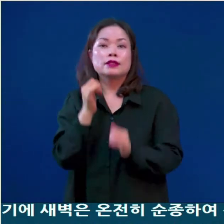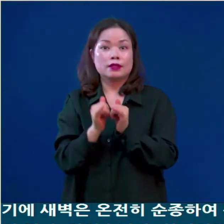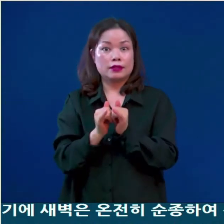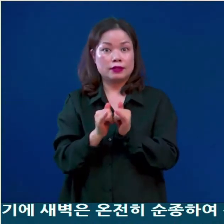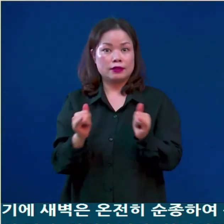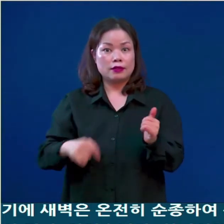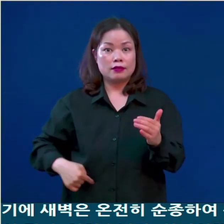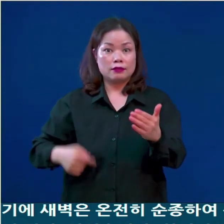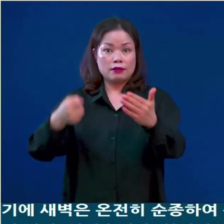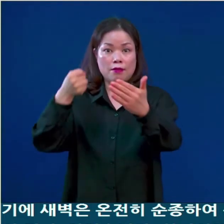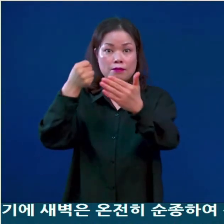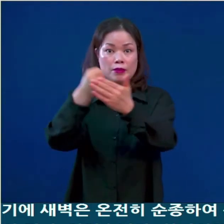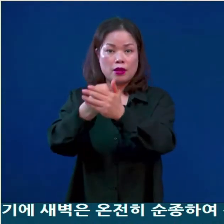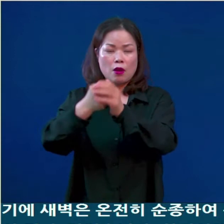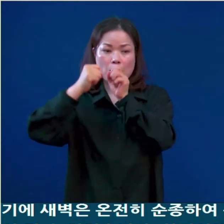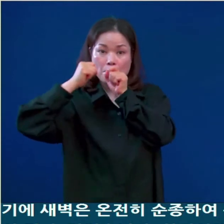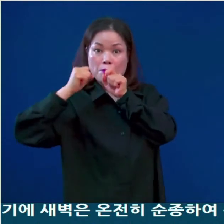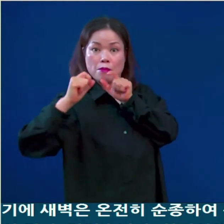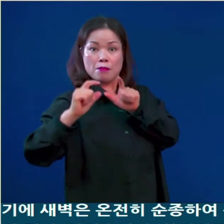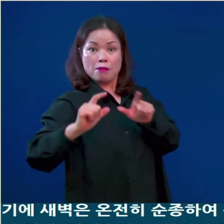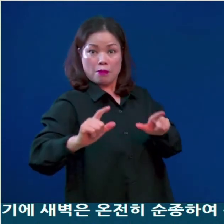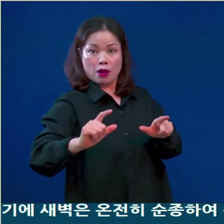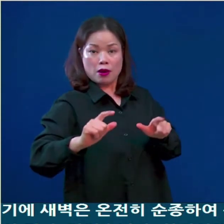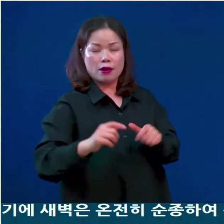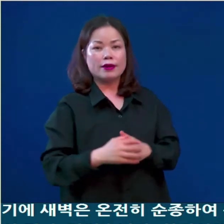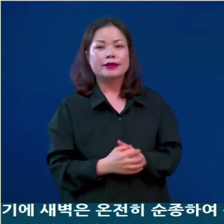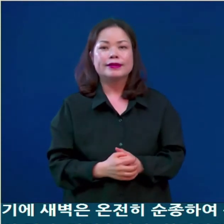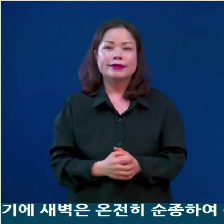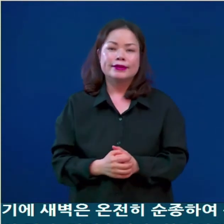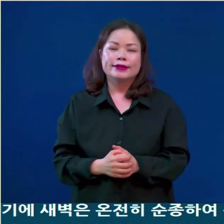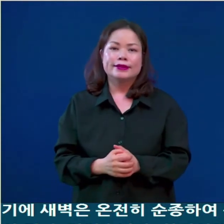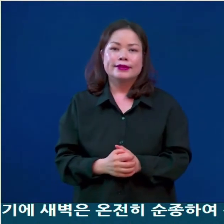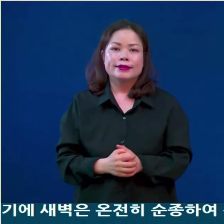이렇게 담대하게 외칠 수 있었습니다.